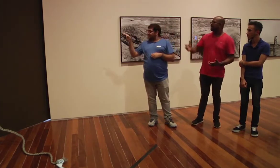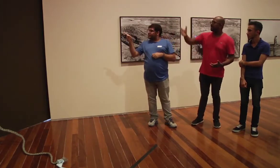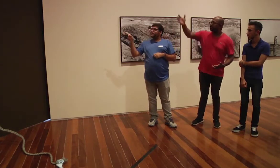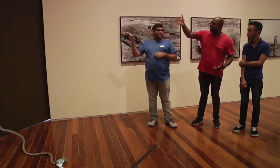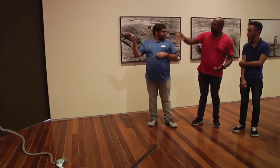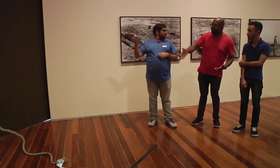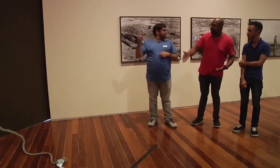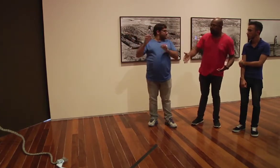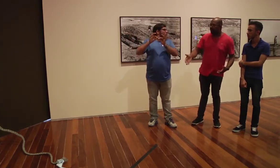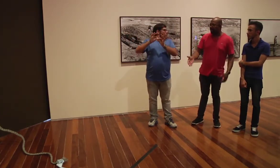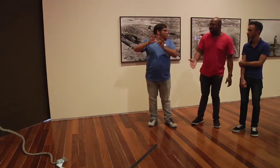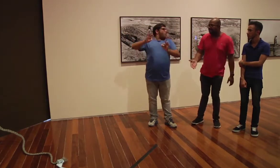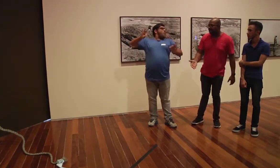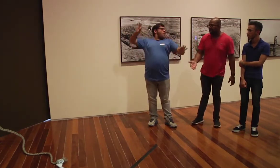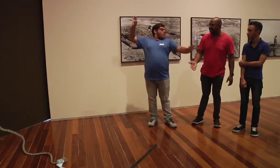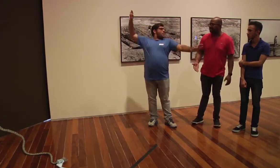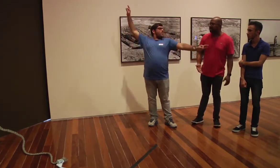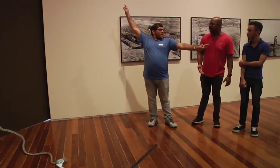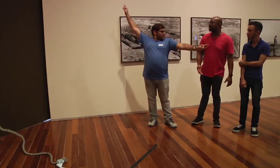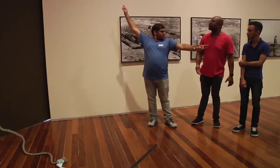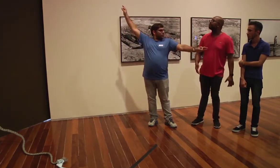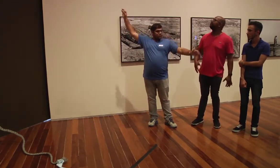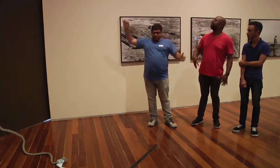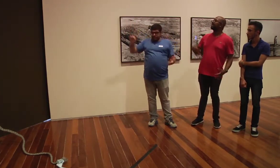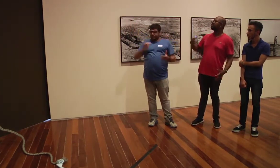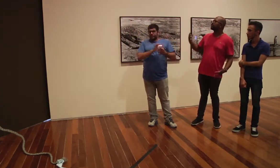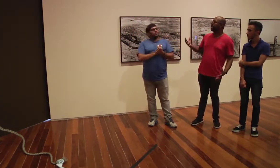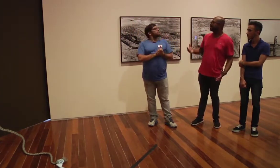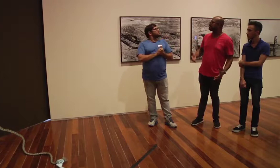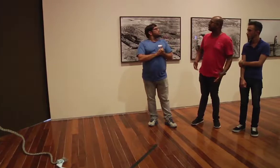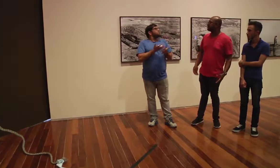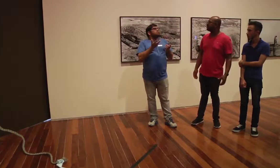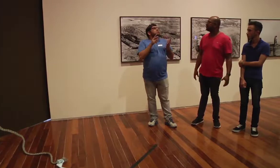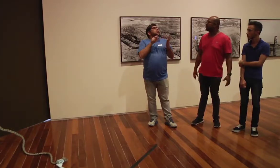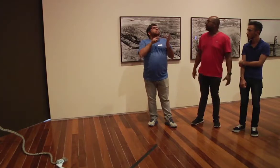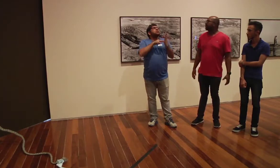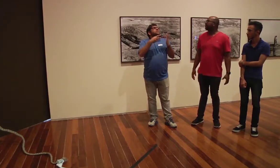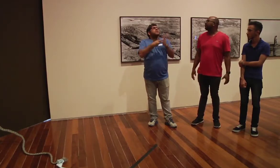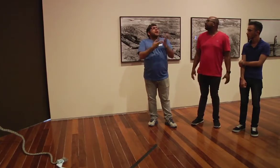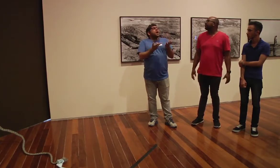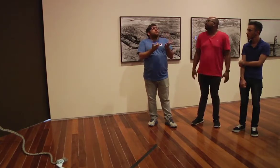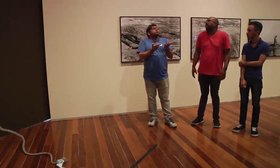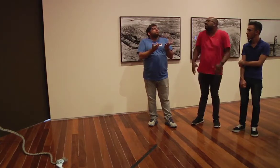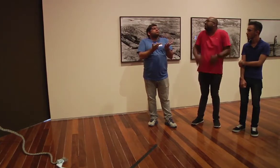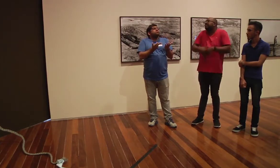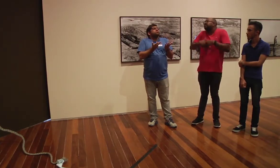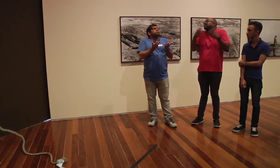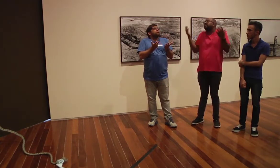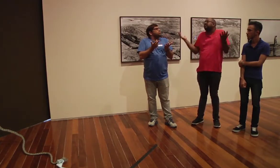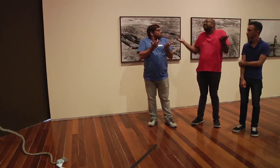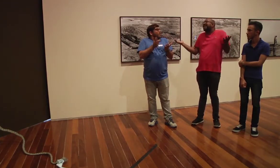ele transformou nessa obra aqui, mais extensa. E qual seria o